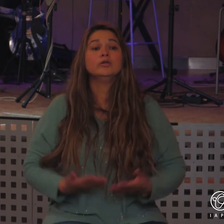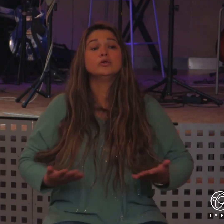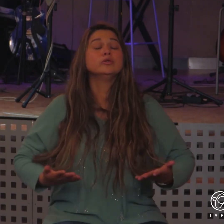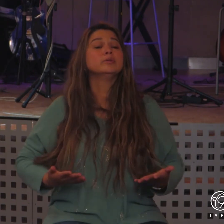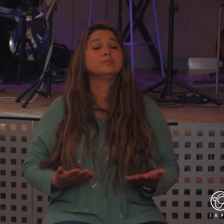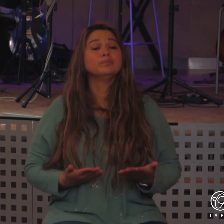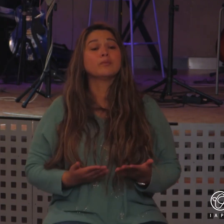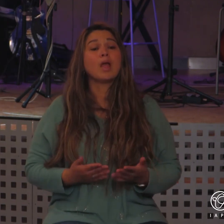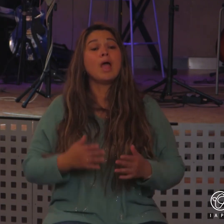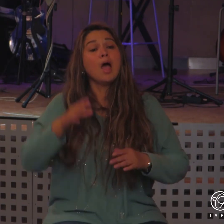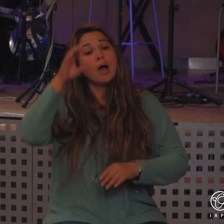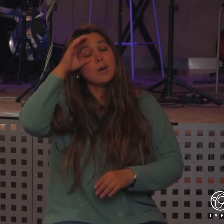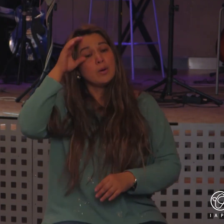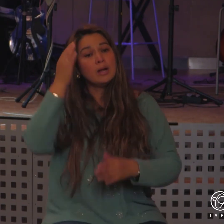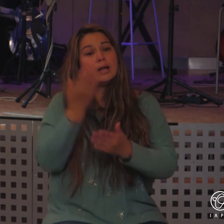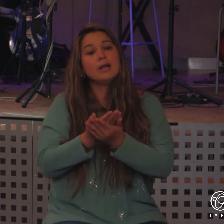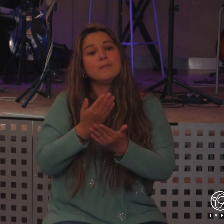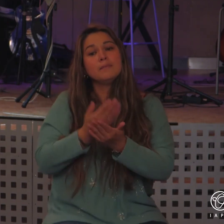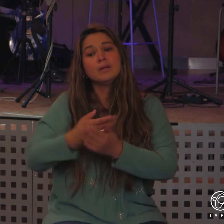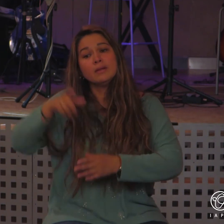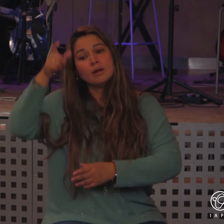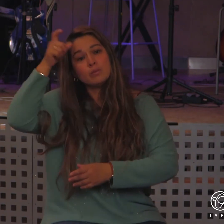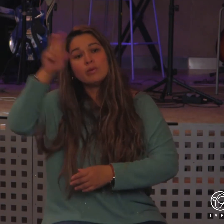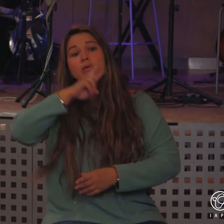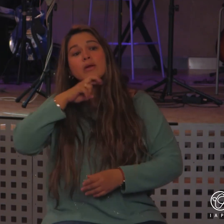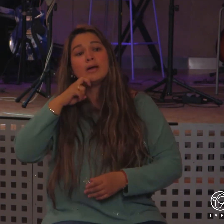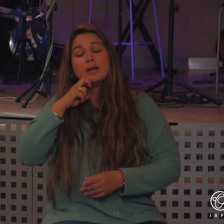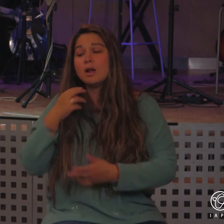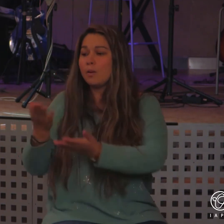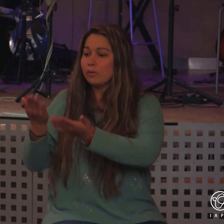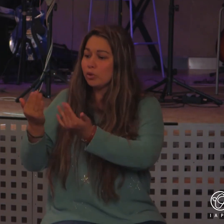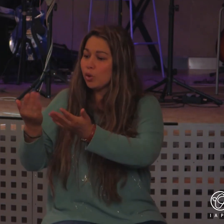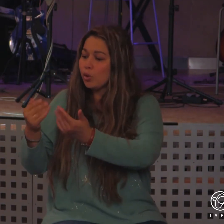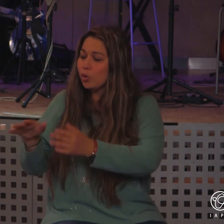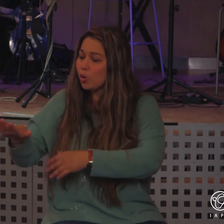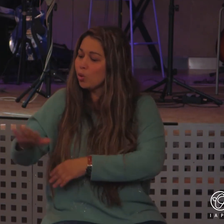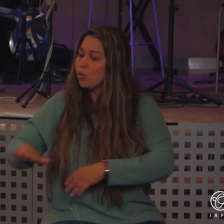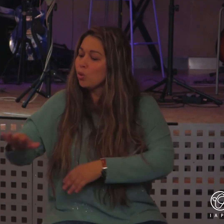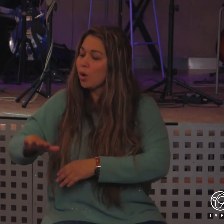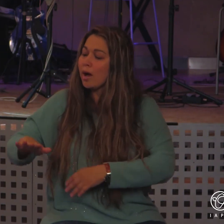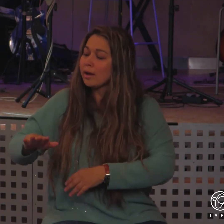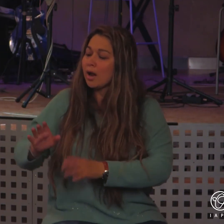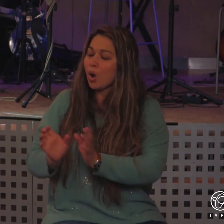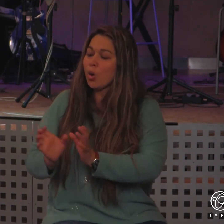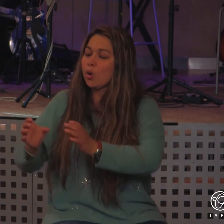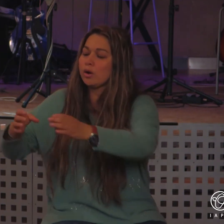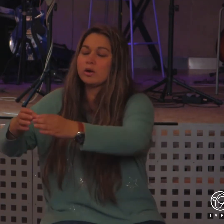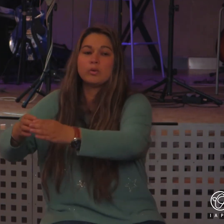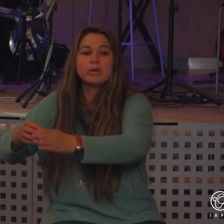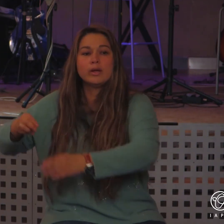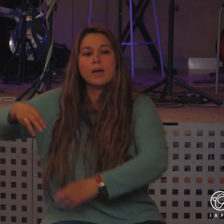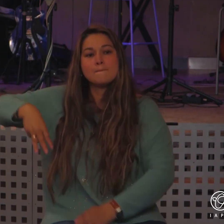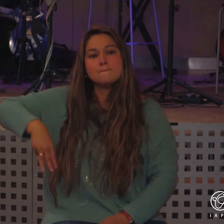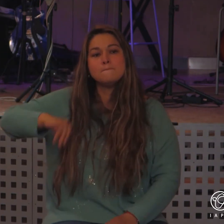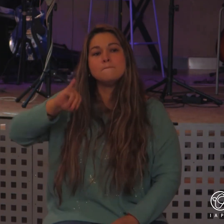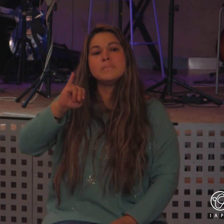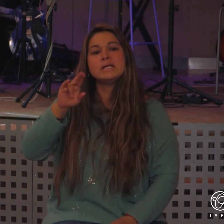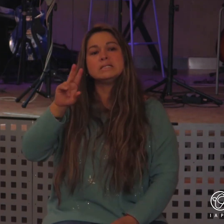pueblo algo. Reunidme a todo el pueblo en Mizpa. ¿Por qué?